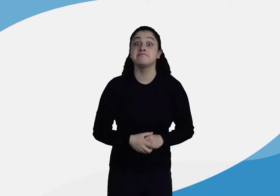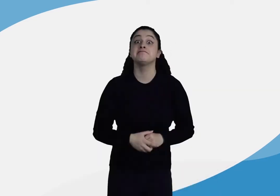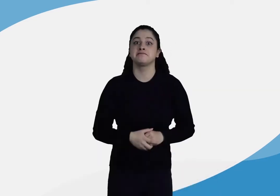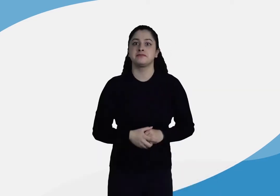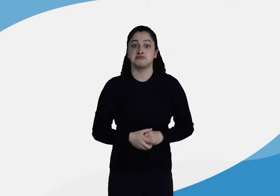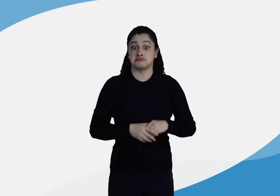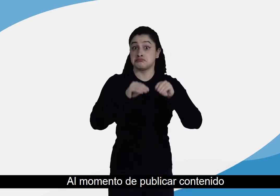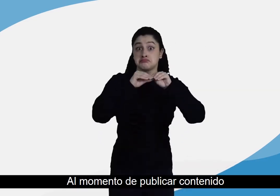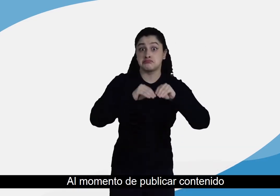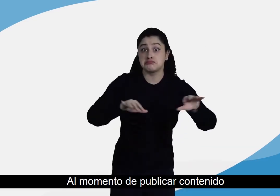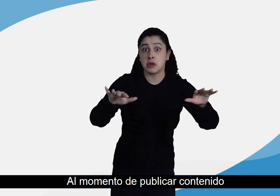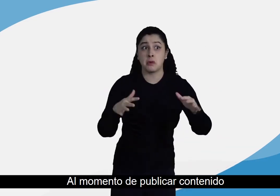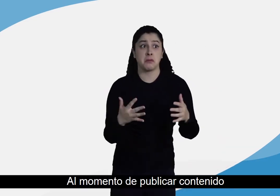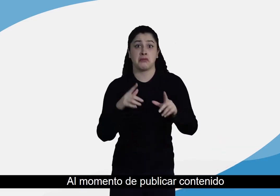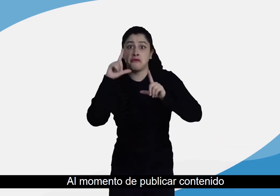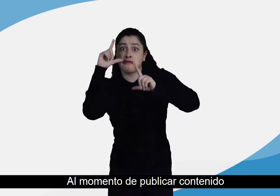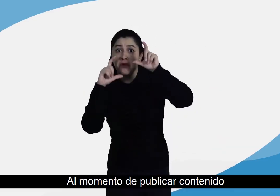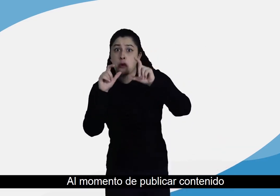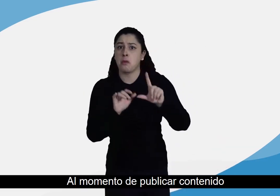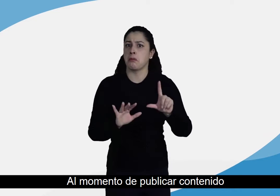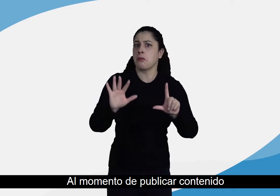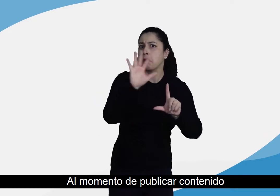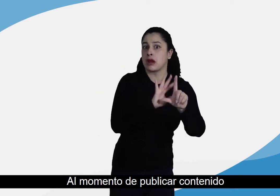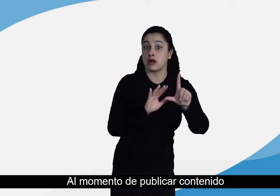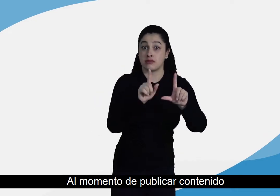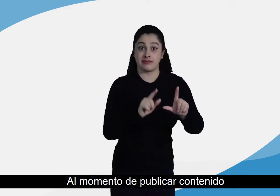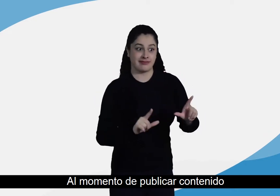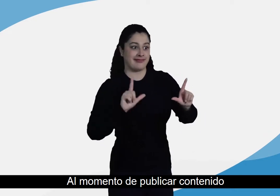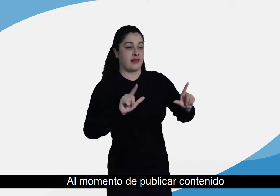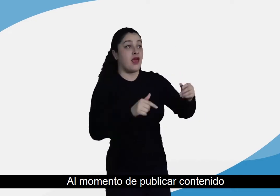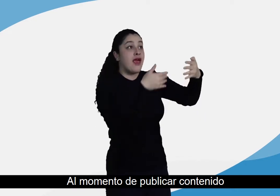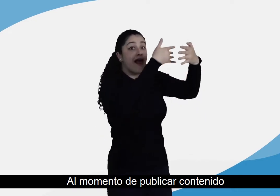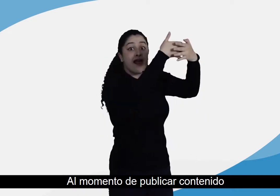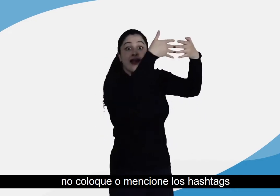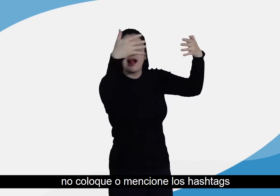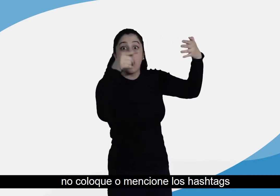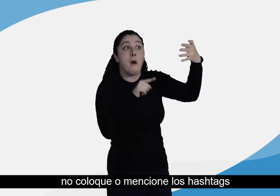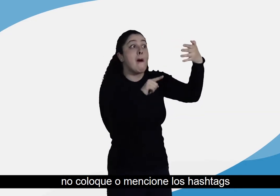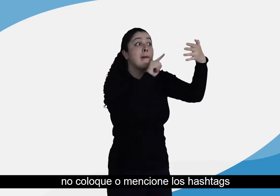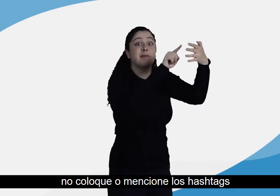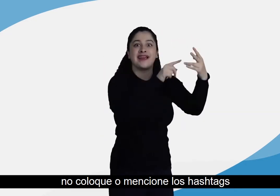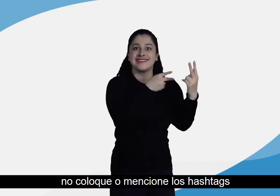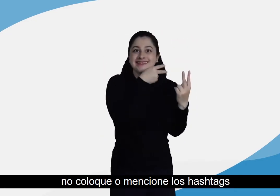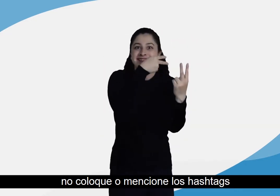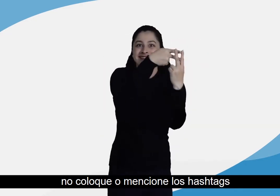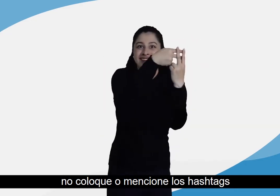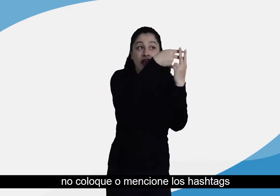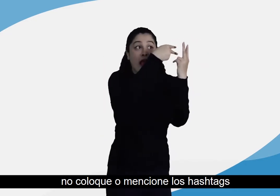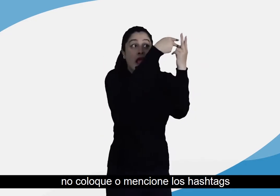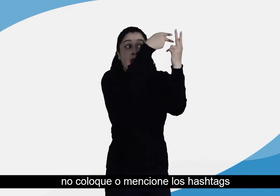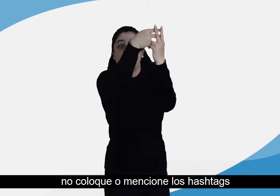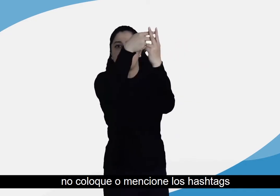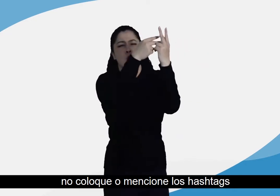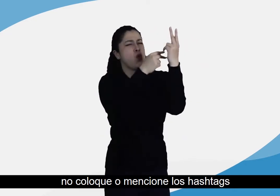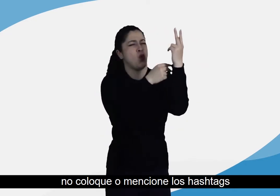Al momento de publicar contenido, no coloque o mencione los hashtags